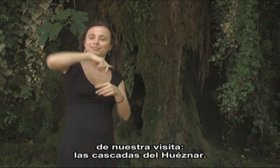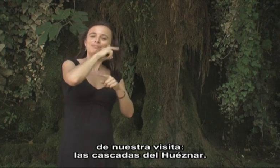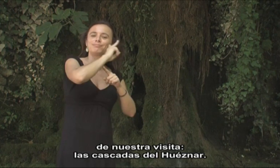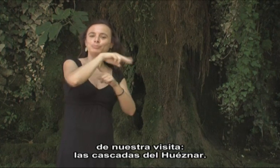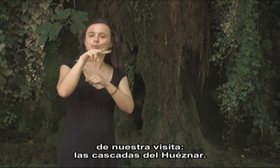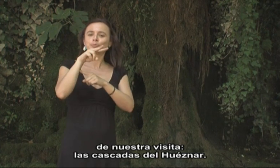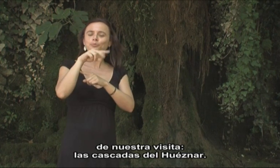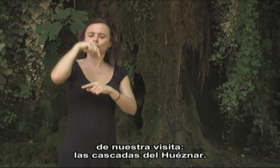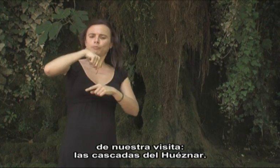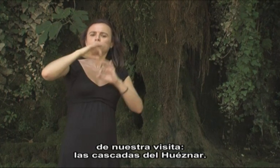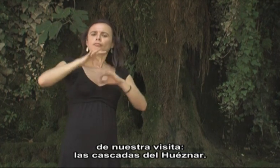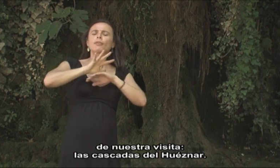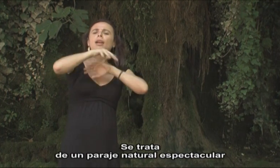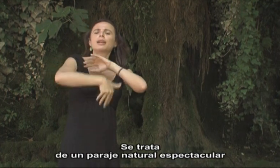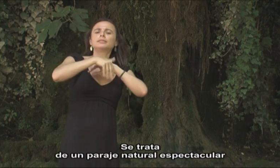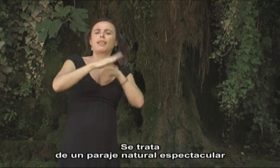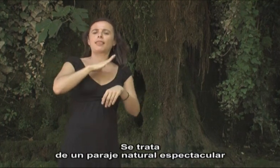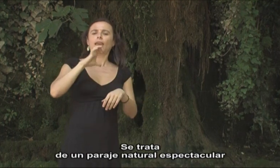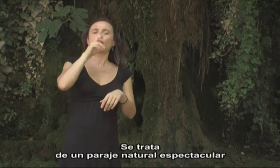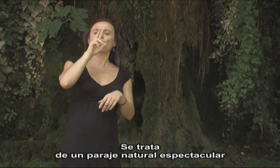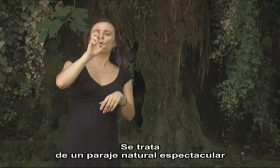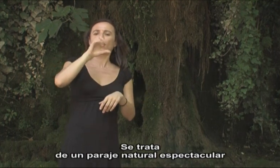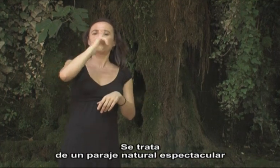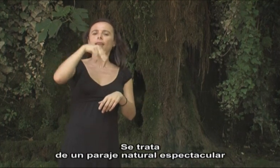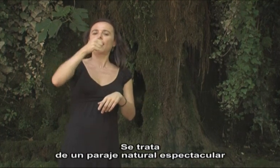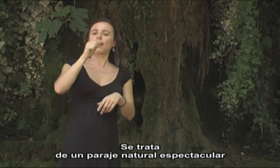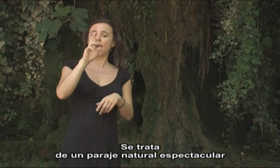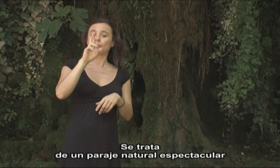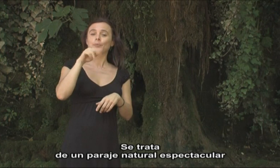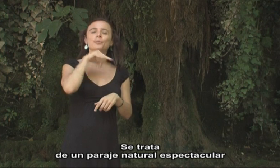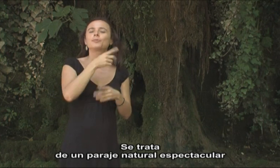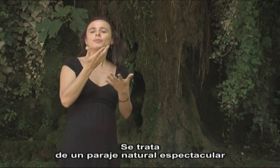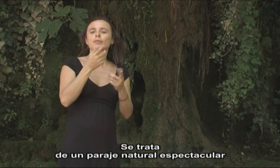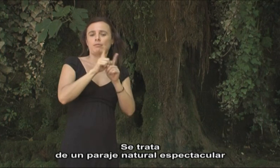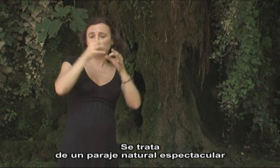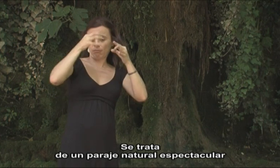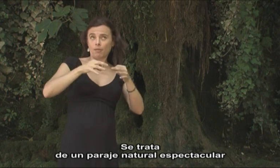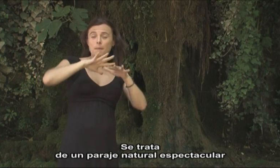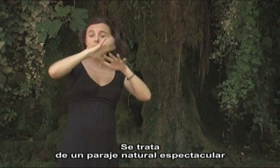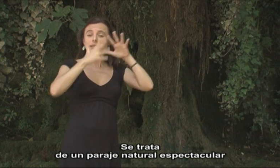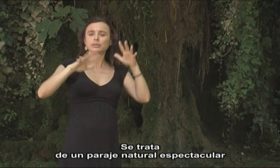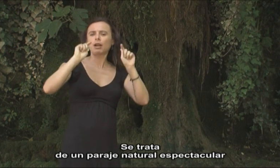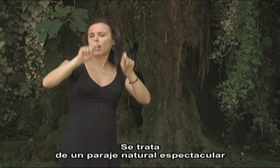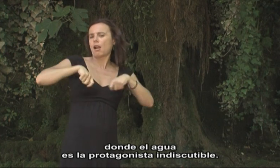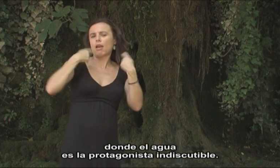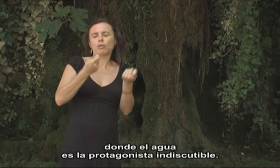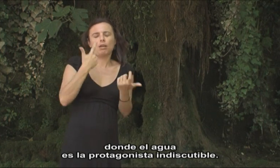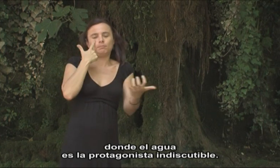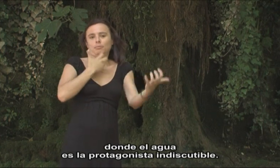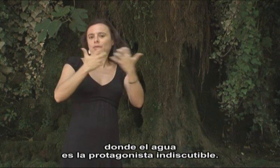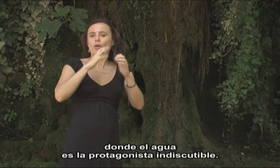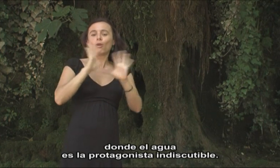cascadas del Weznar. Se trata de un paraje natural espectacular, donde el agua